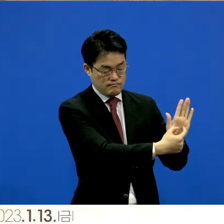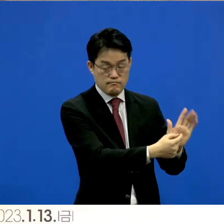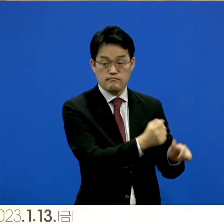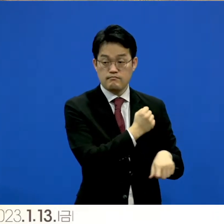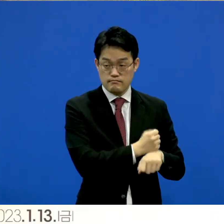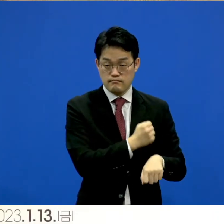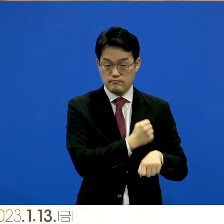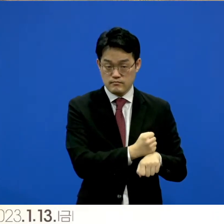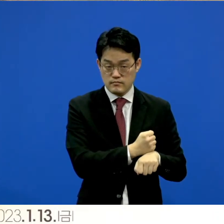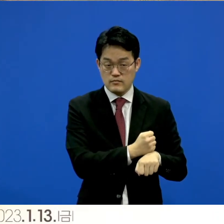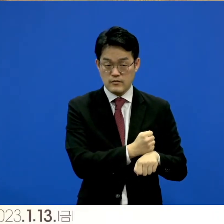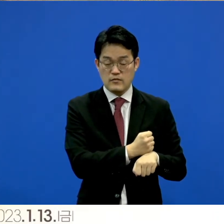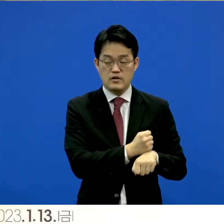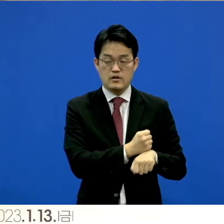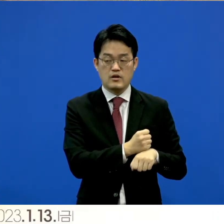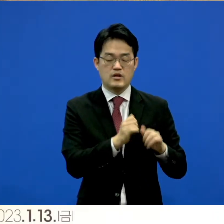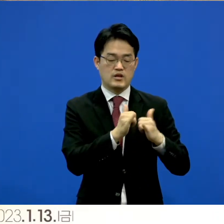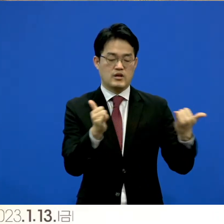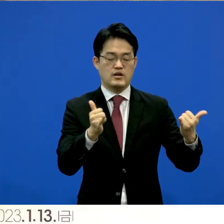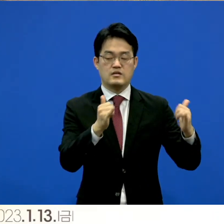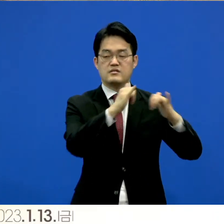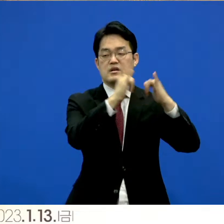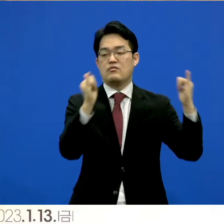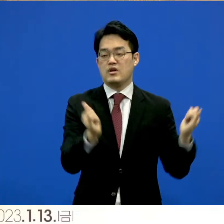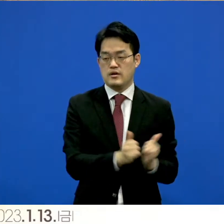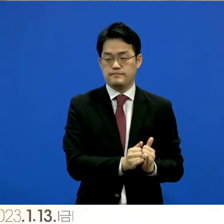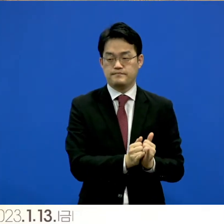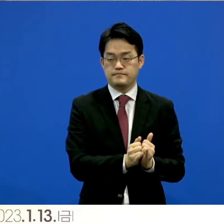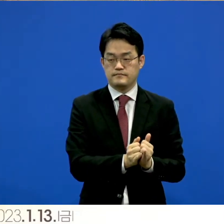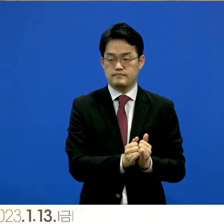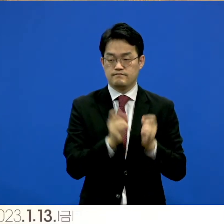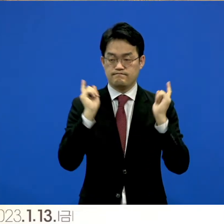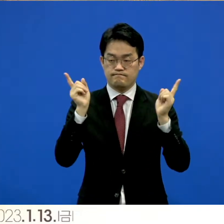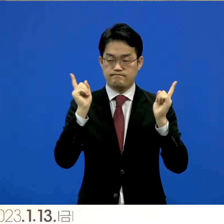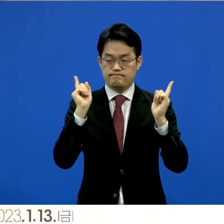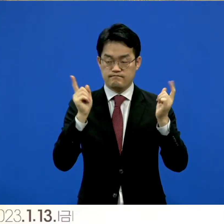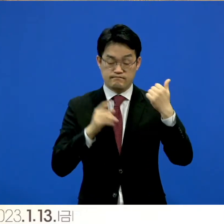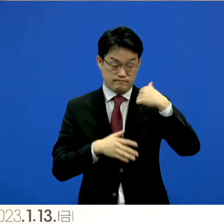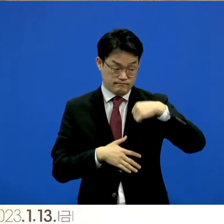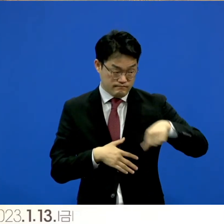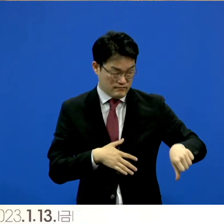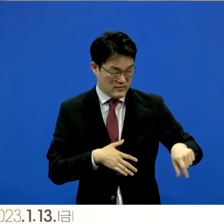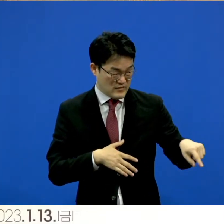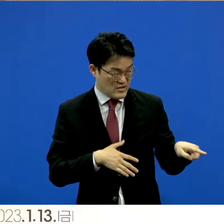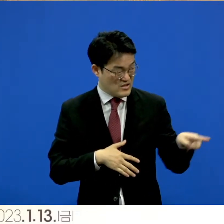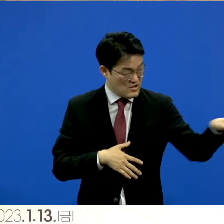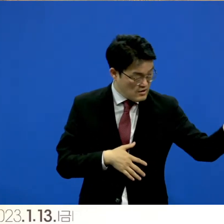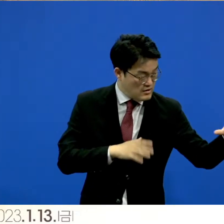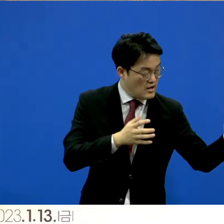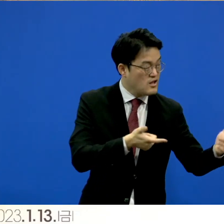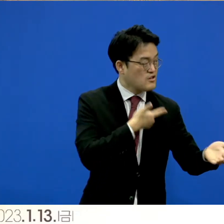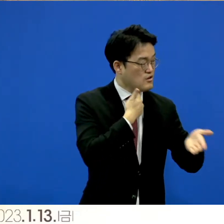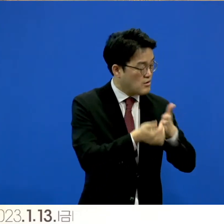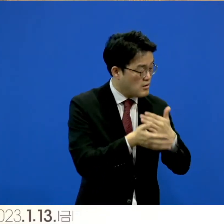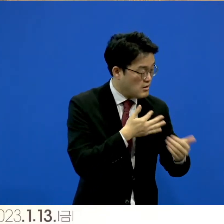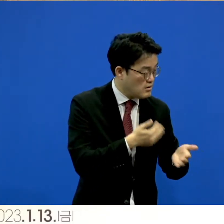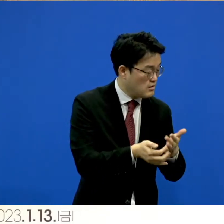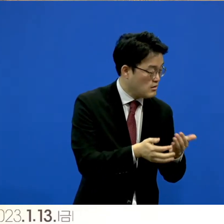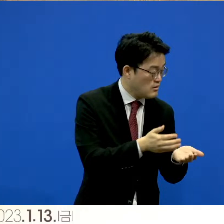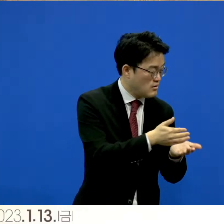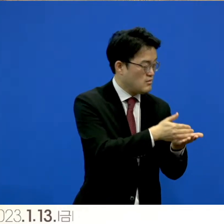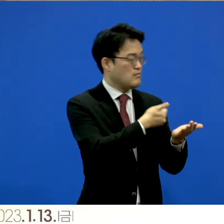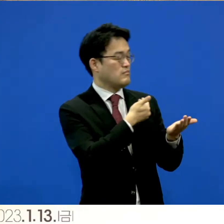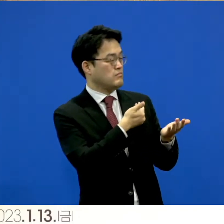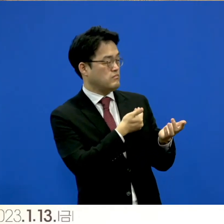일상입니다. 탕자는 먼 나라에서 뼈에 사무치도록 경험한 게 배제였습니다. 그런 그 나라 안으로 깊이 들어갈